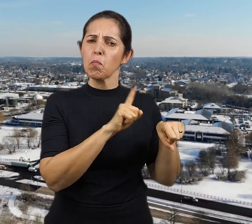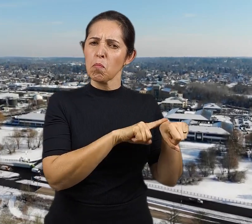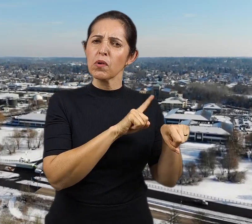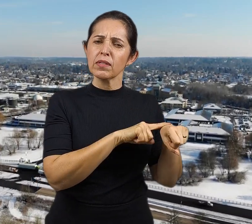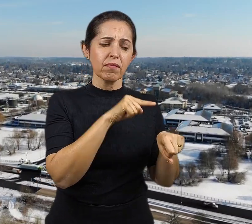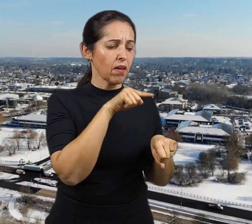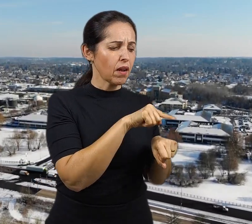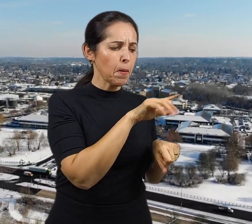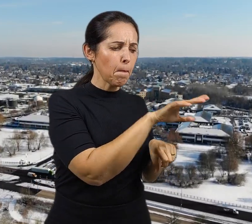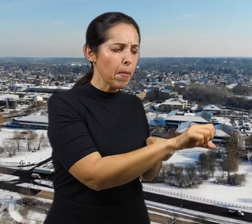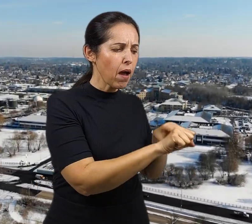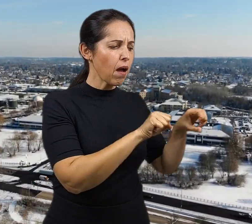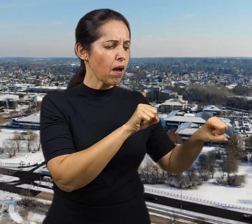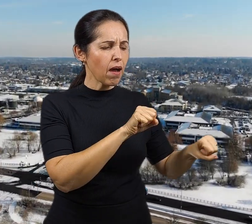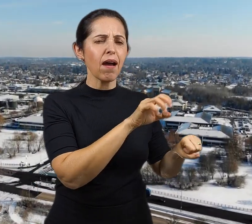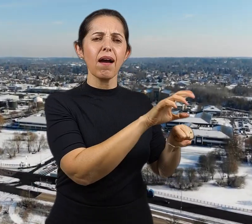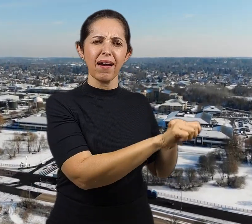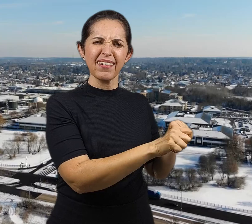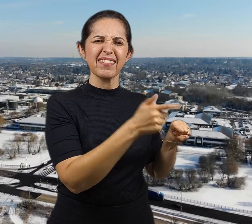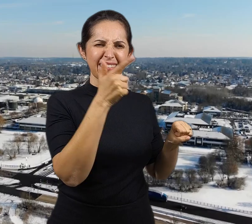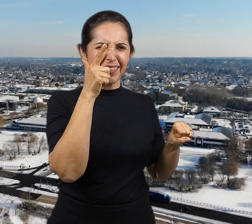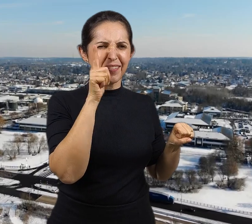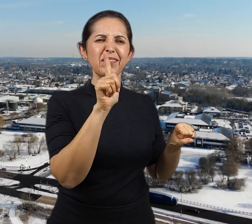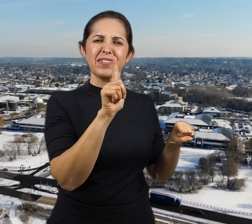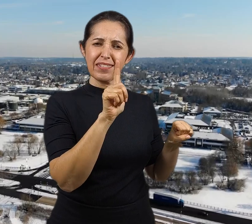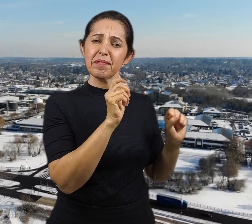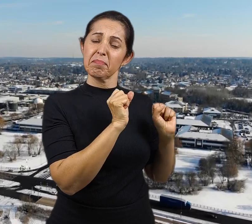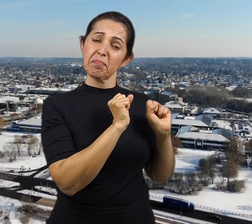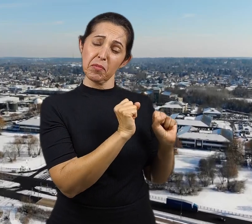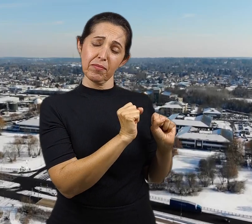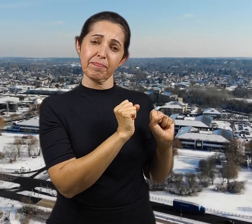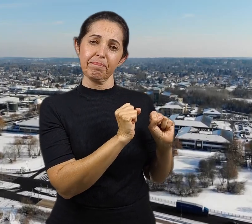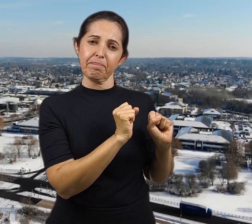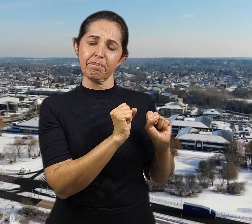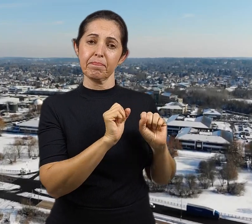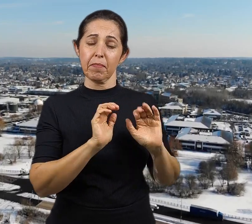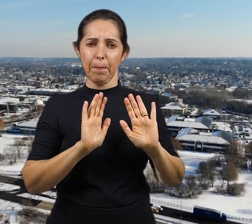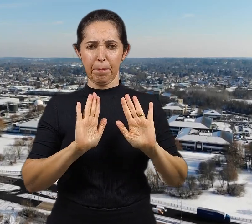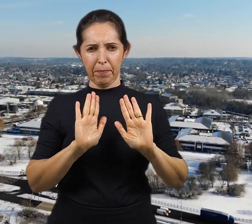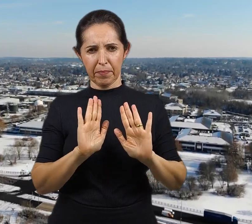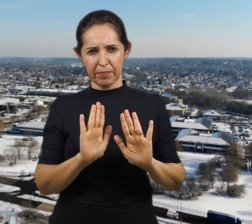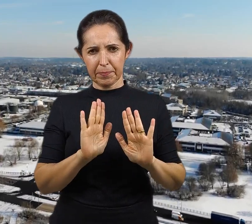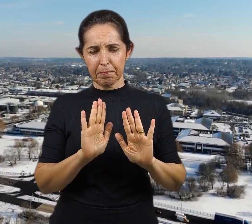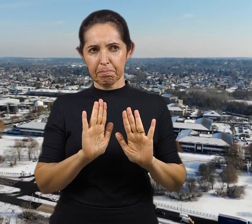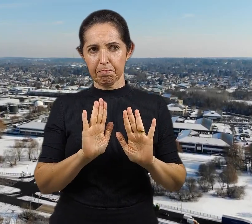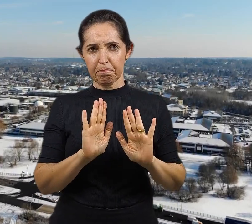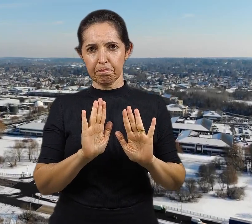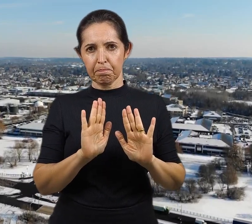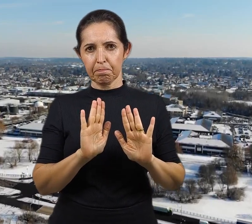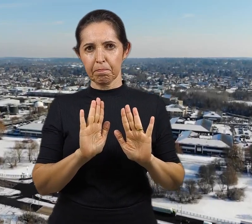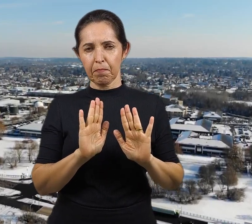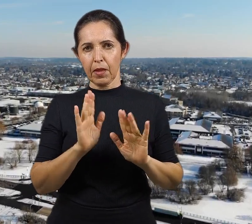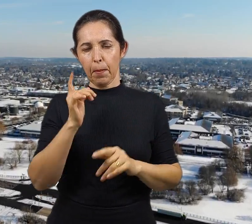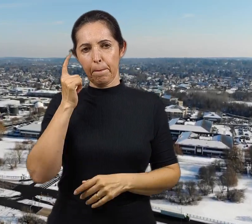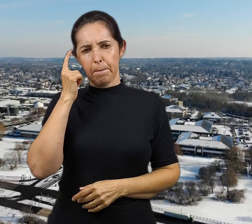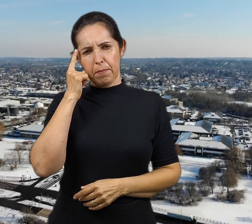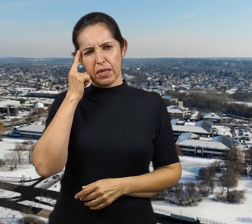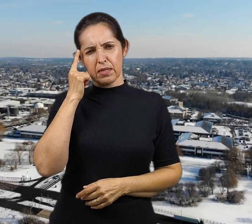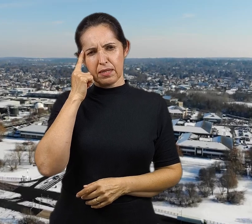para trás. Mas quando a gente para pensar, nós começamos a comparar as